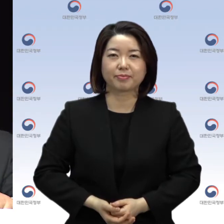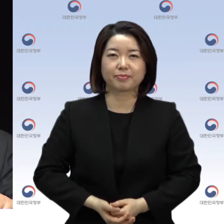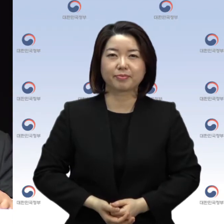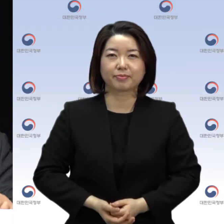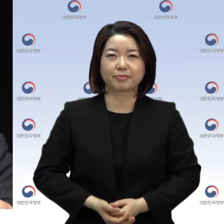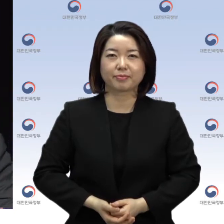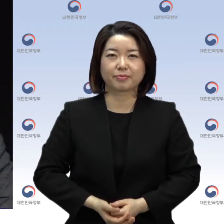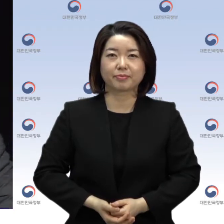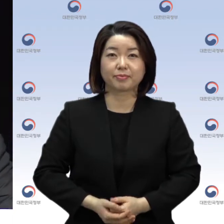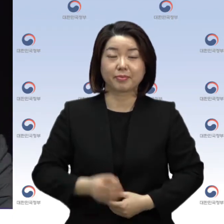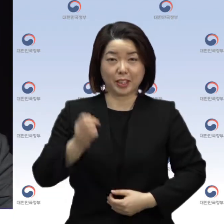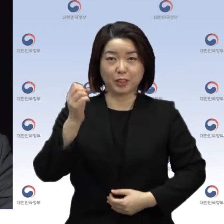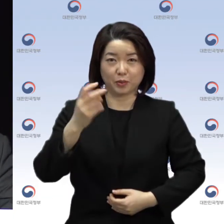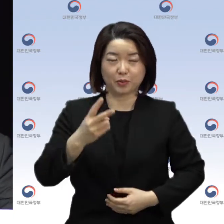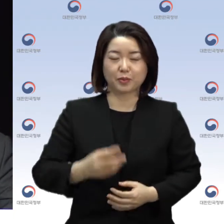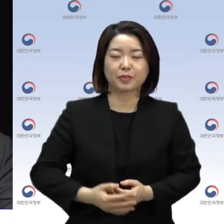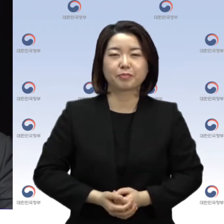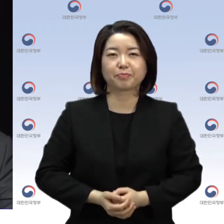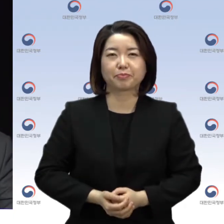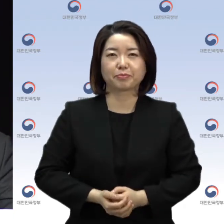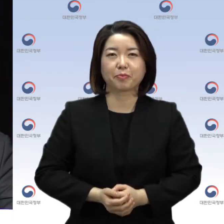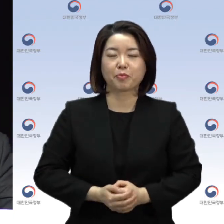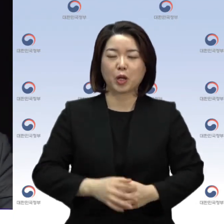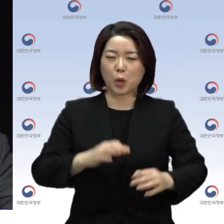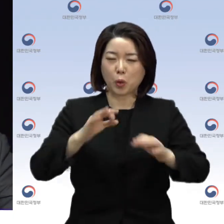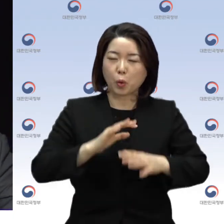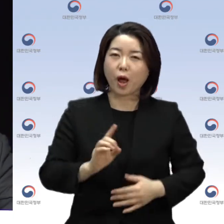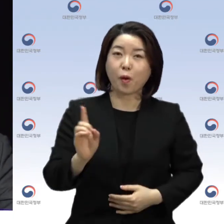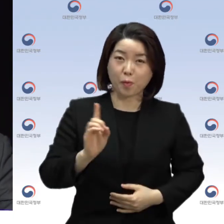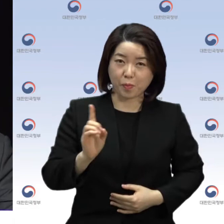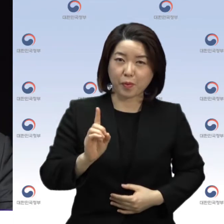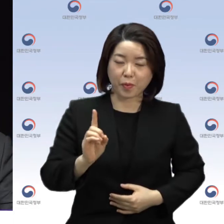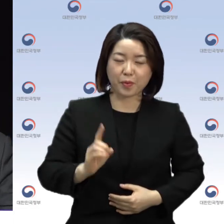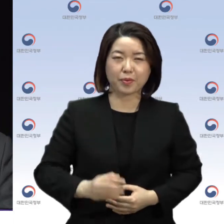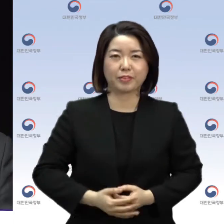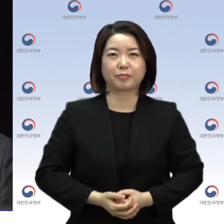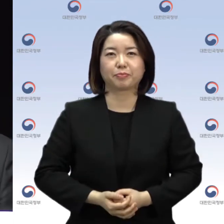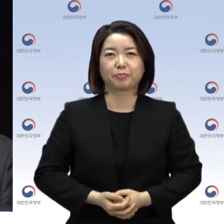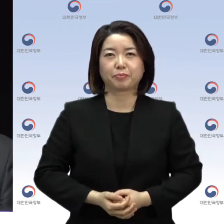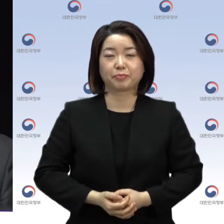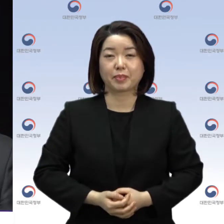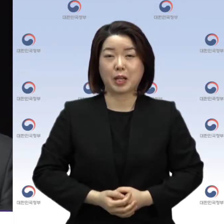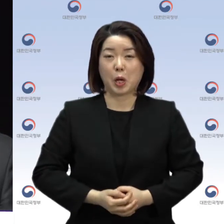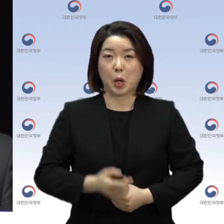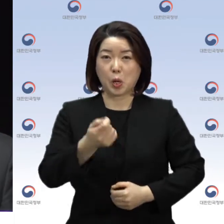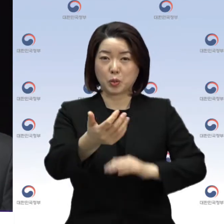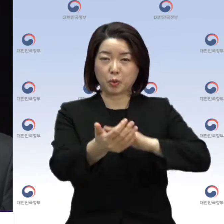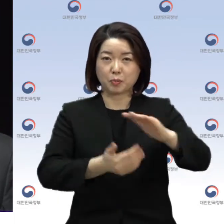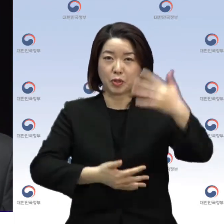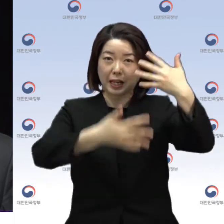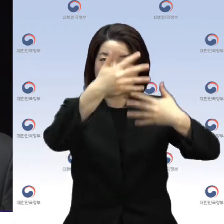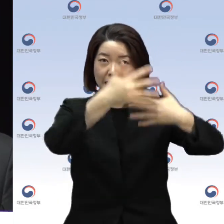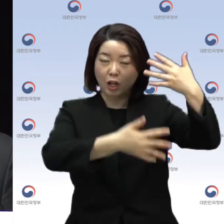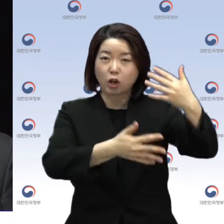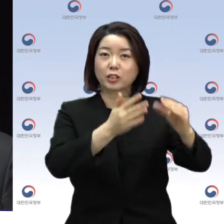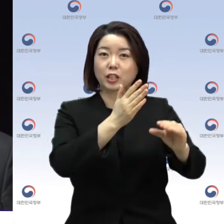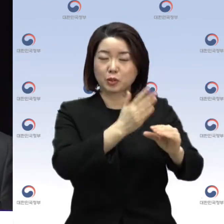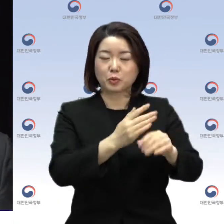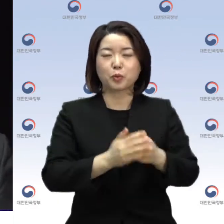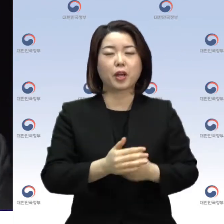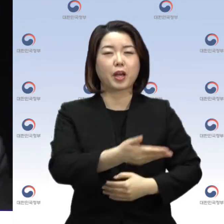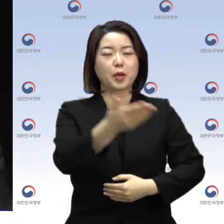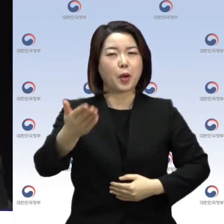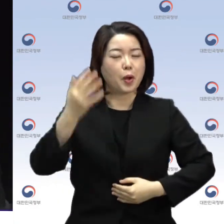네. 그리고 참 놀라운 게 있는 것 같아요. 저기 방금 화면 중에서